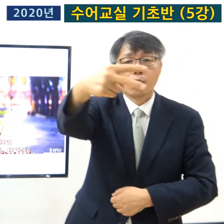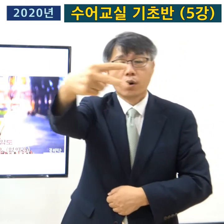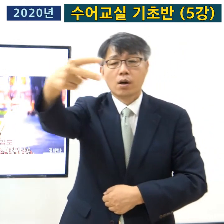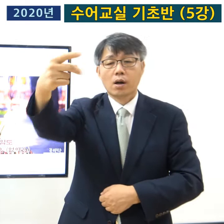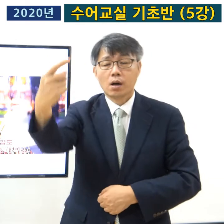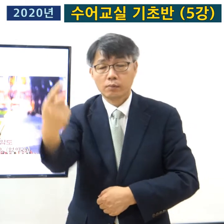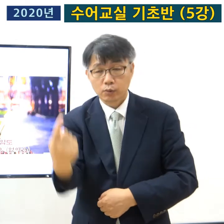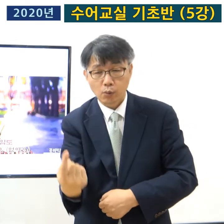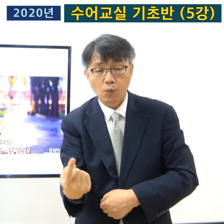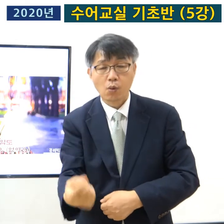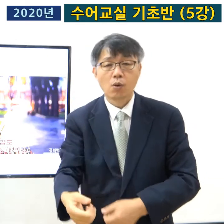부요함도